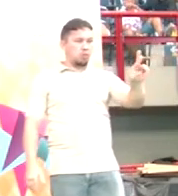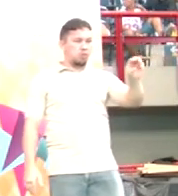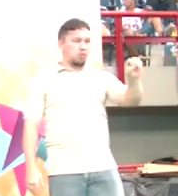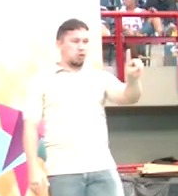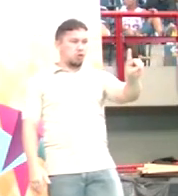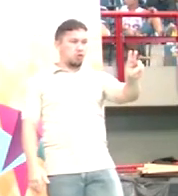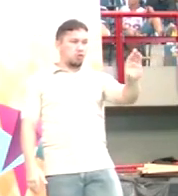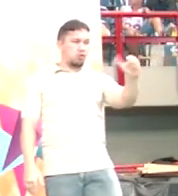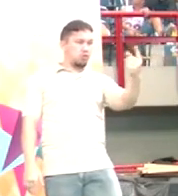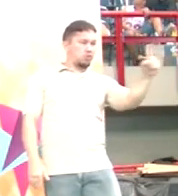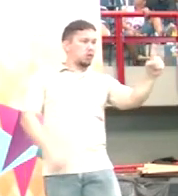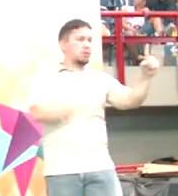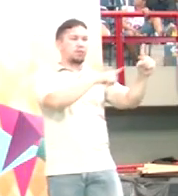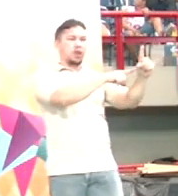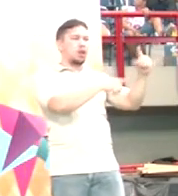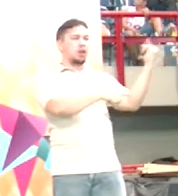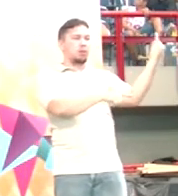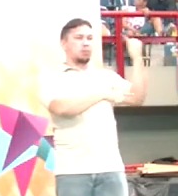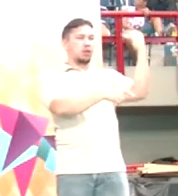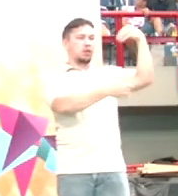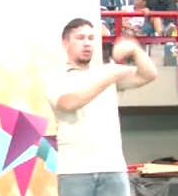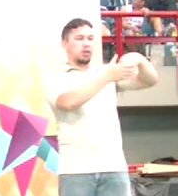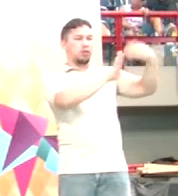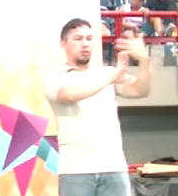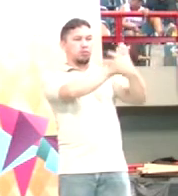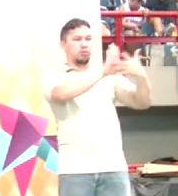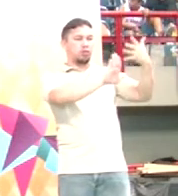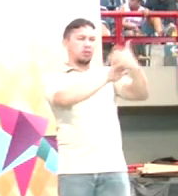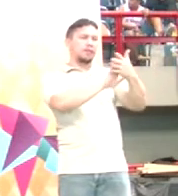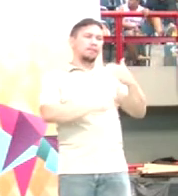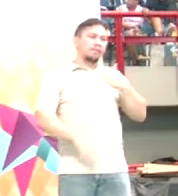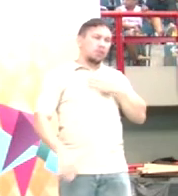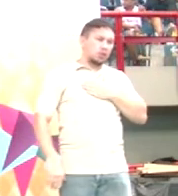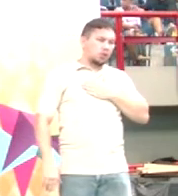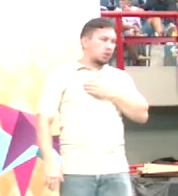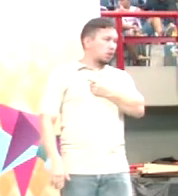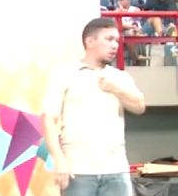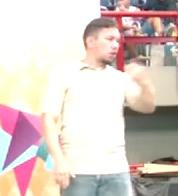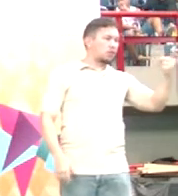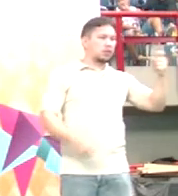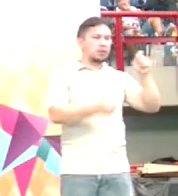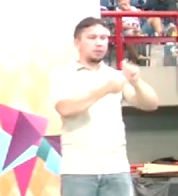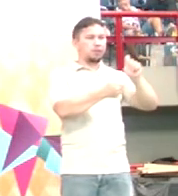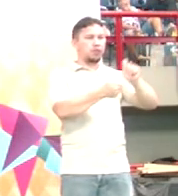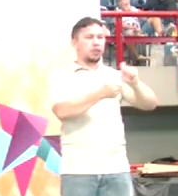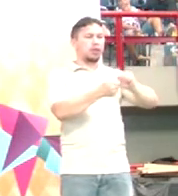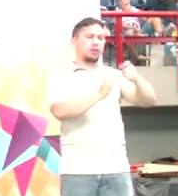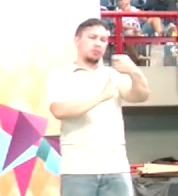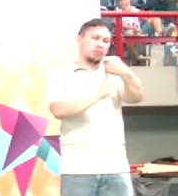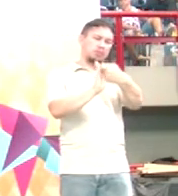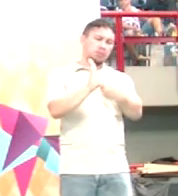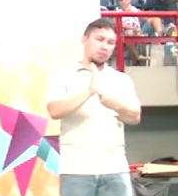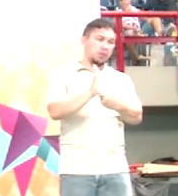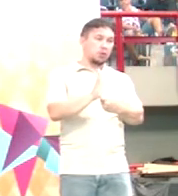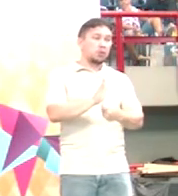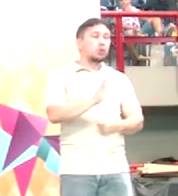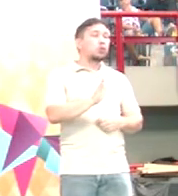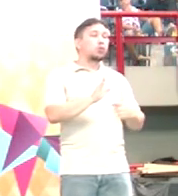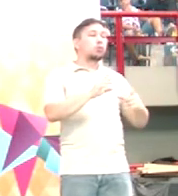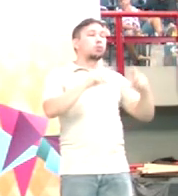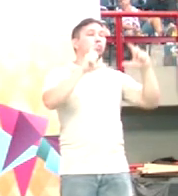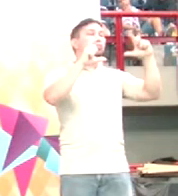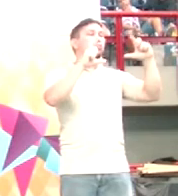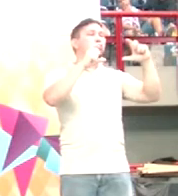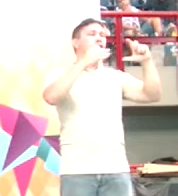parte importantíssima na produção do texto. E eu gostaria que vocês fizessem a redação com